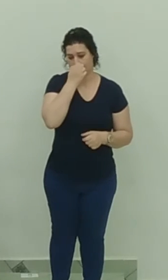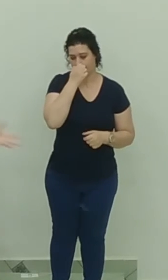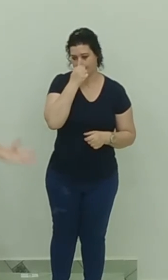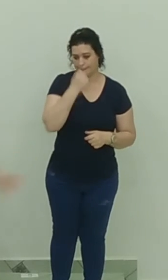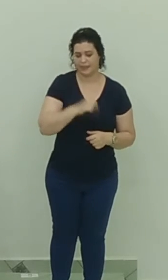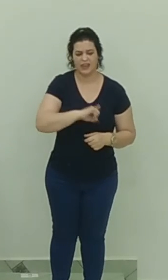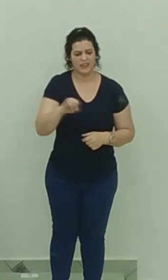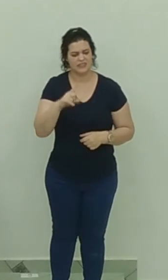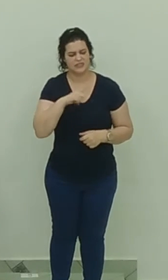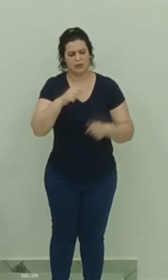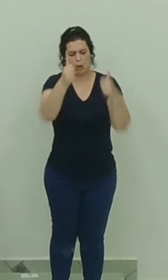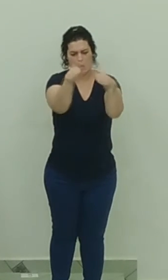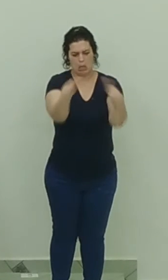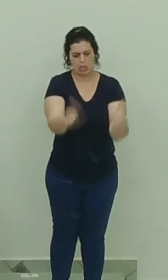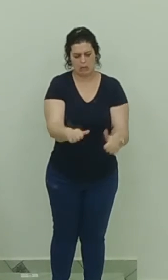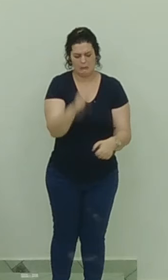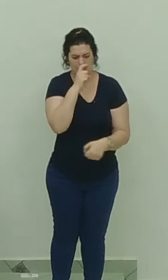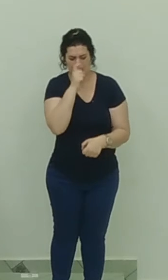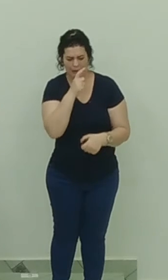Deus, serviu.